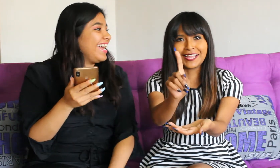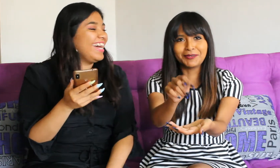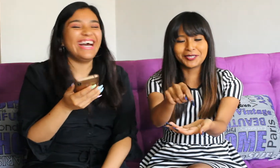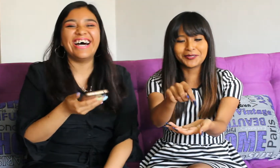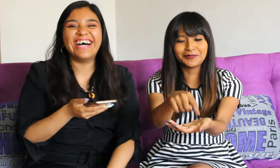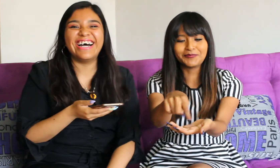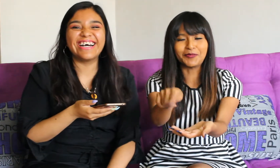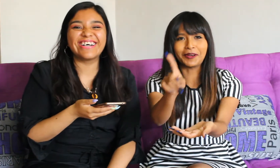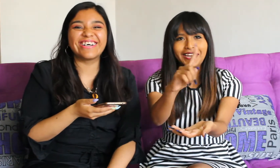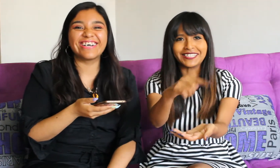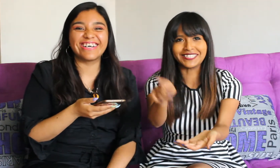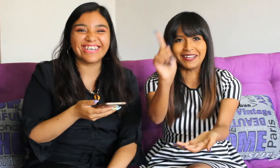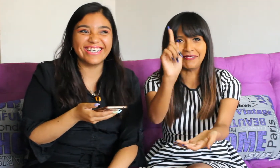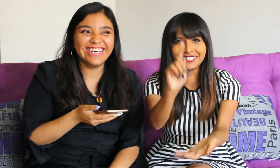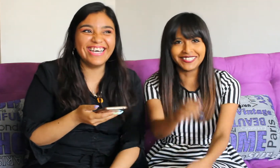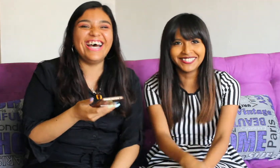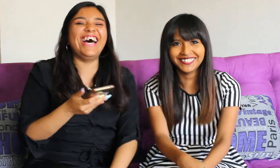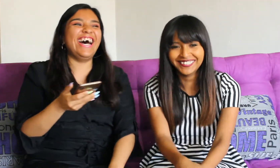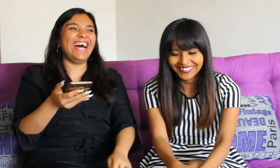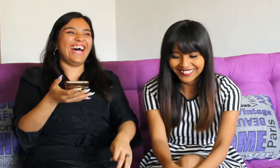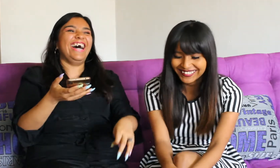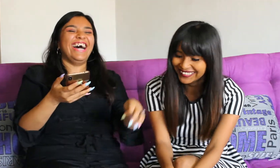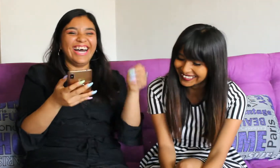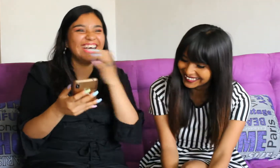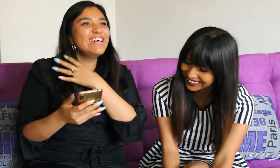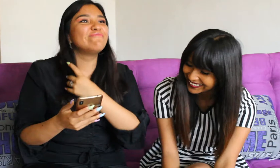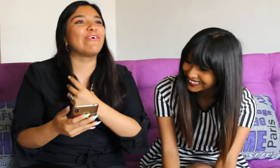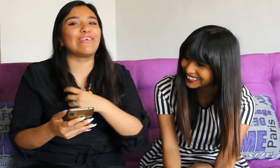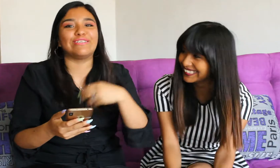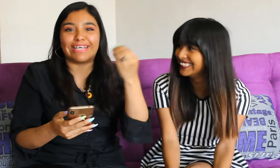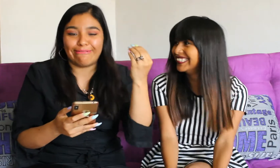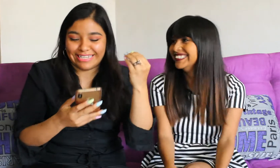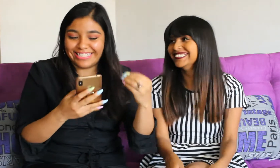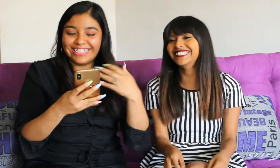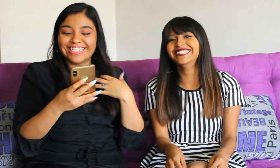andamos por las ramas. Por los cables.